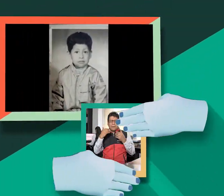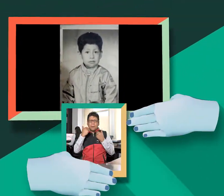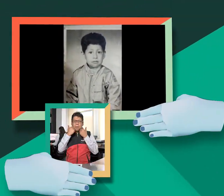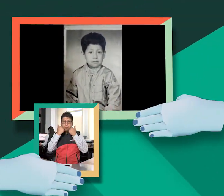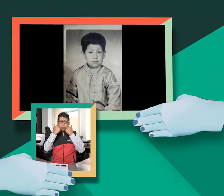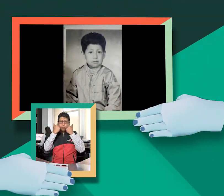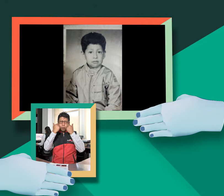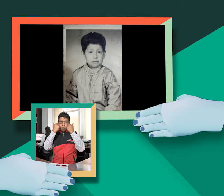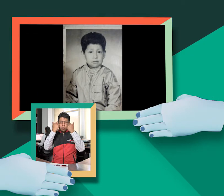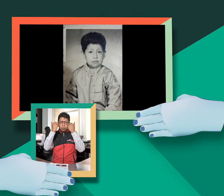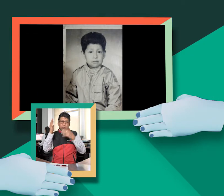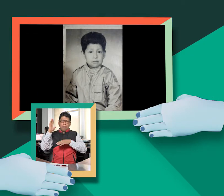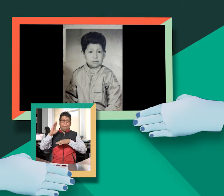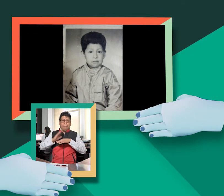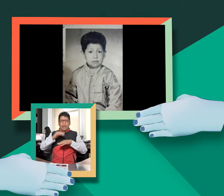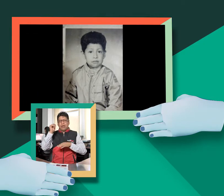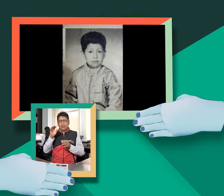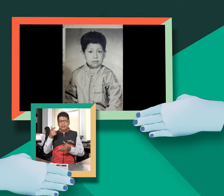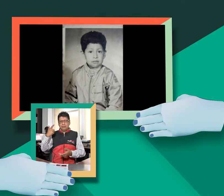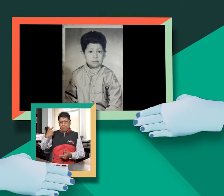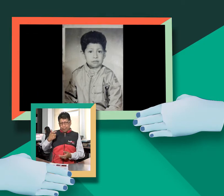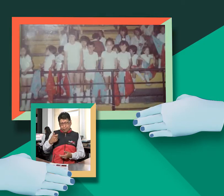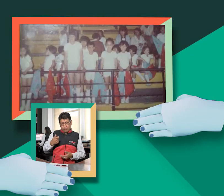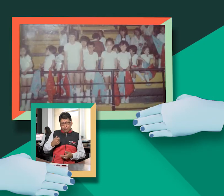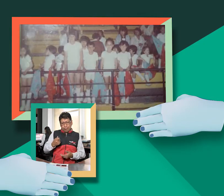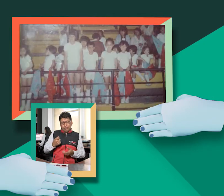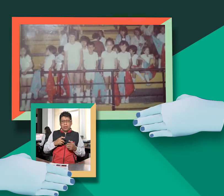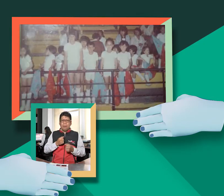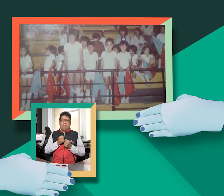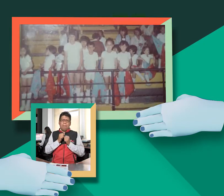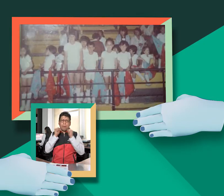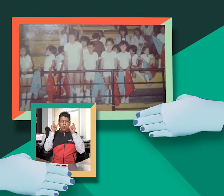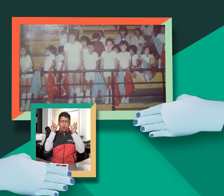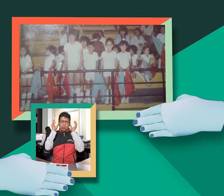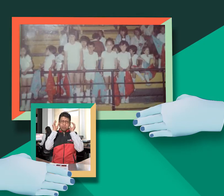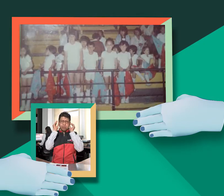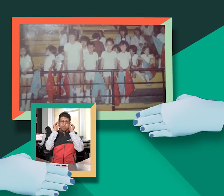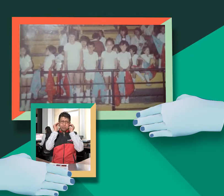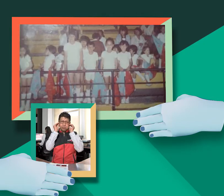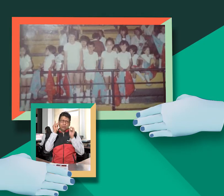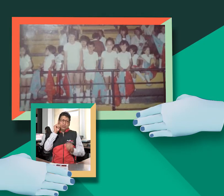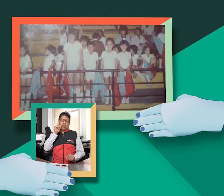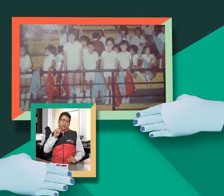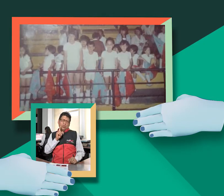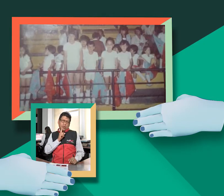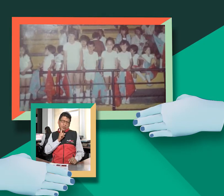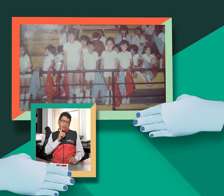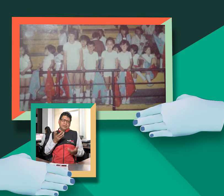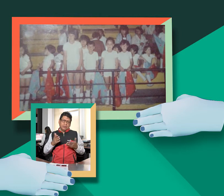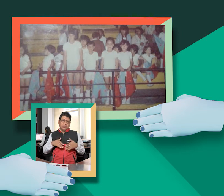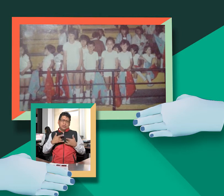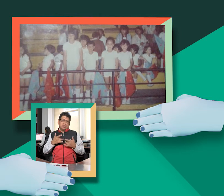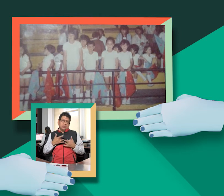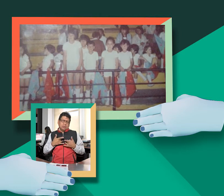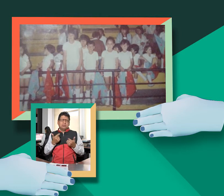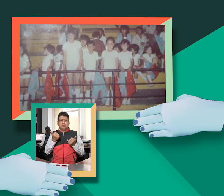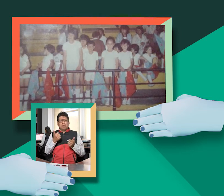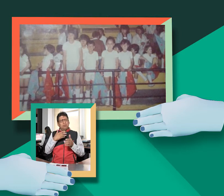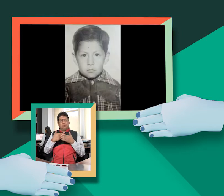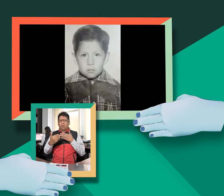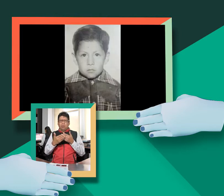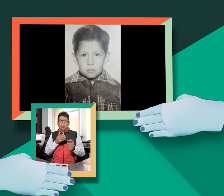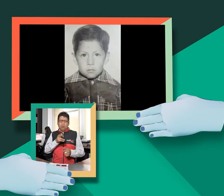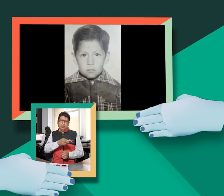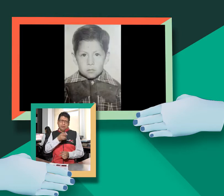centro existencial de suministrar un medicamento el cual colapsó mi sistema auditivo y bueno pues debido a